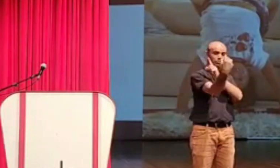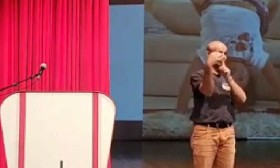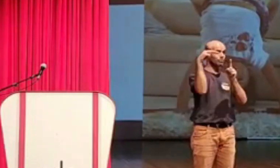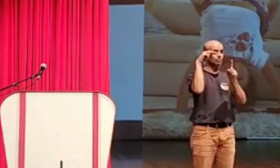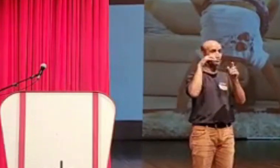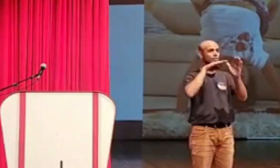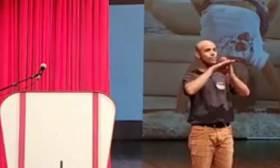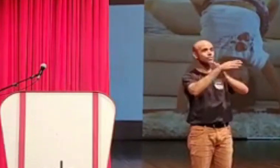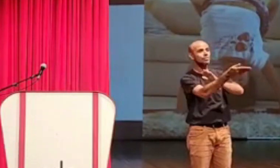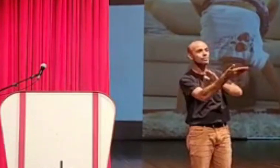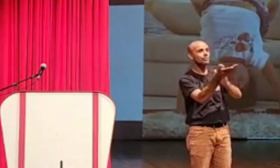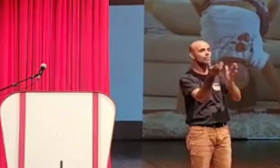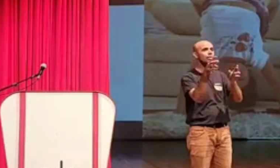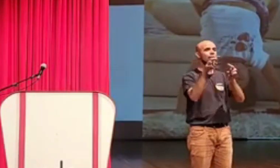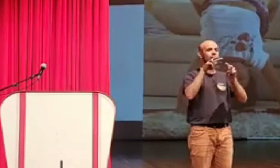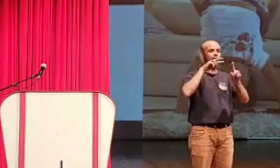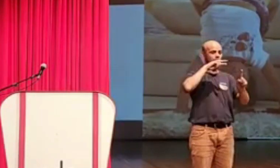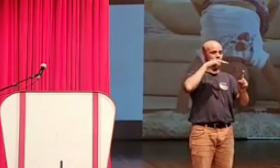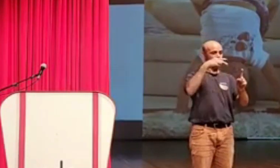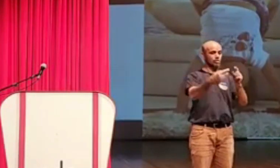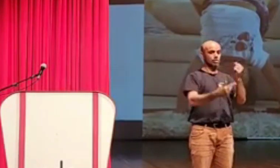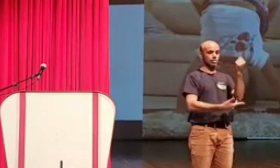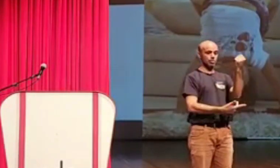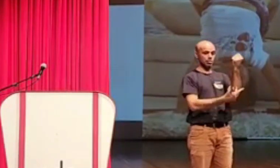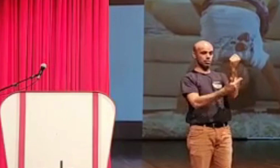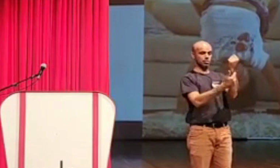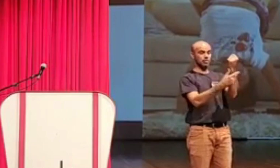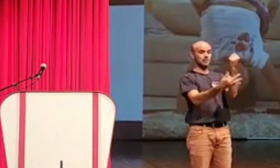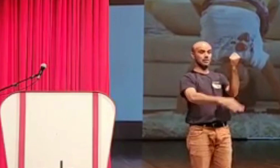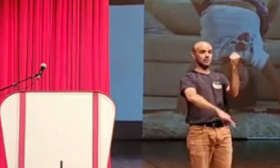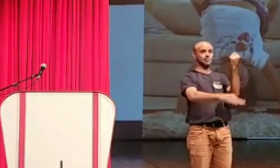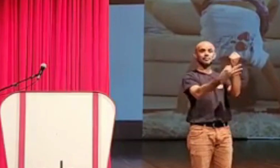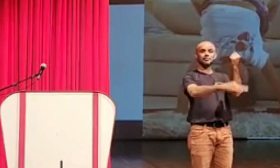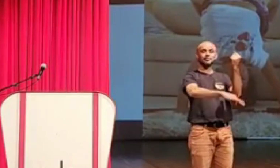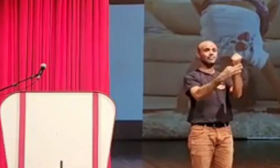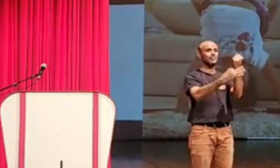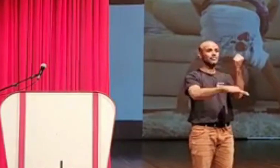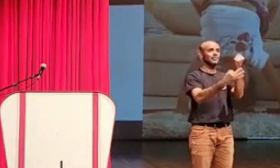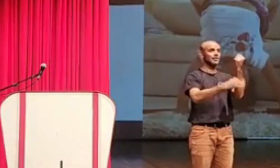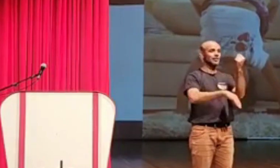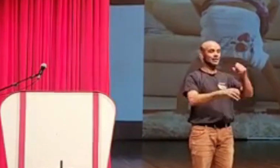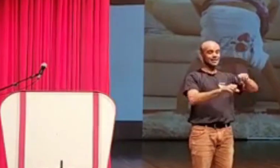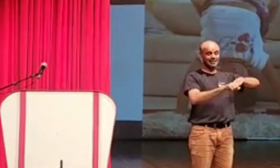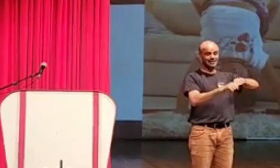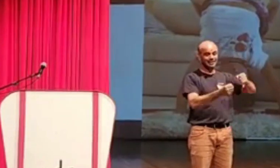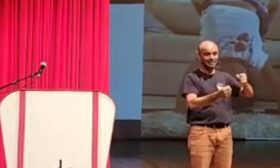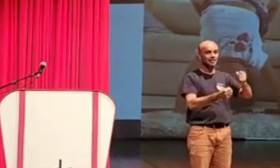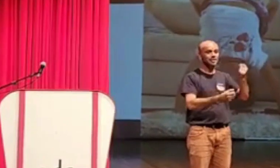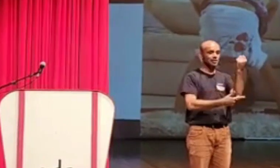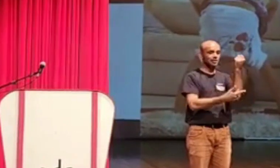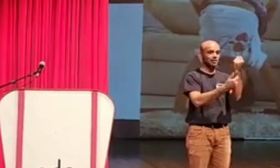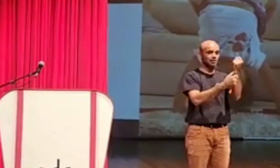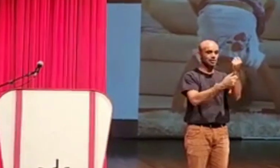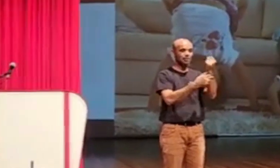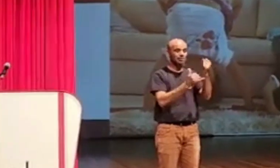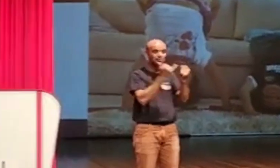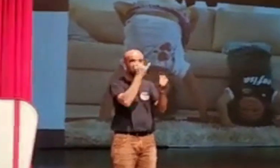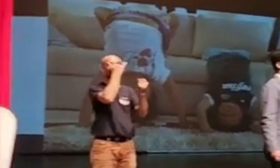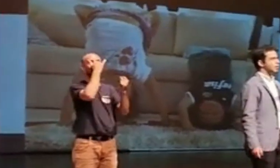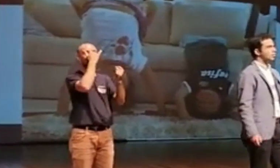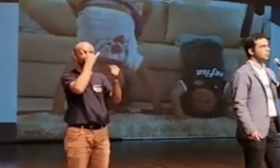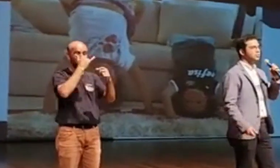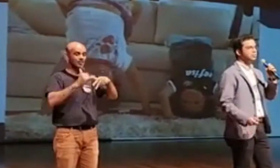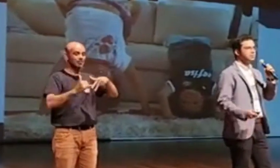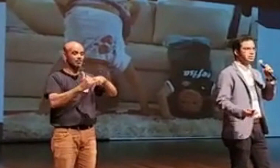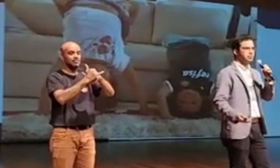que está acostumada a ver a cirurgia de coluna como algo doloso, como algo que machuca, algo que sequela. E as coisas